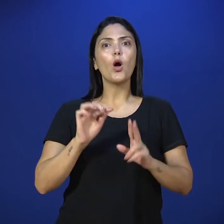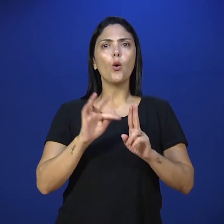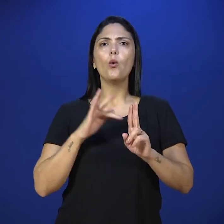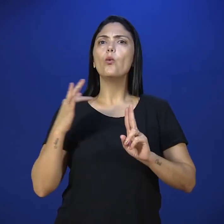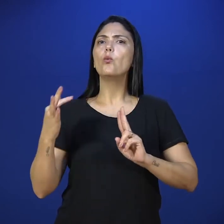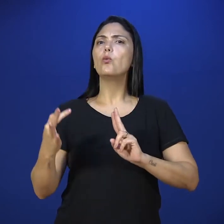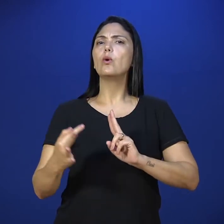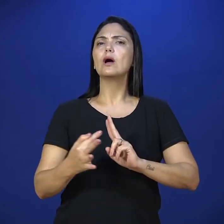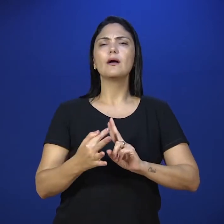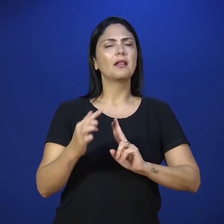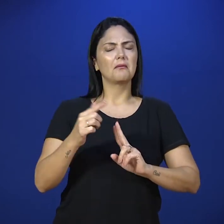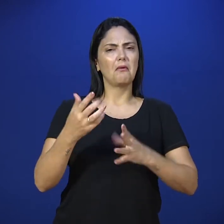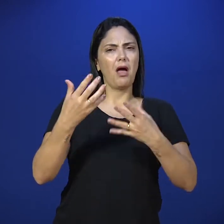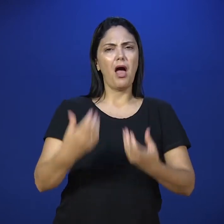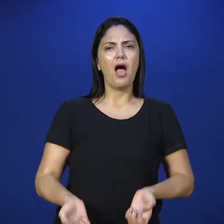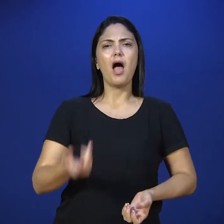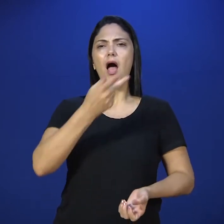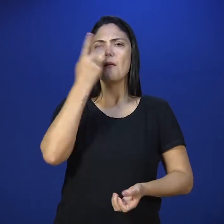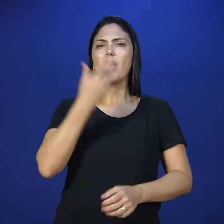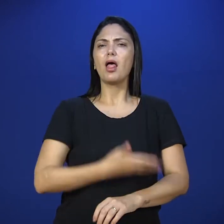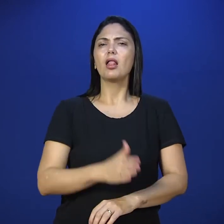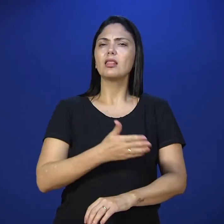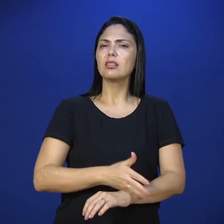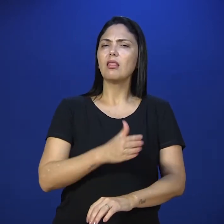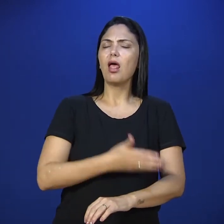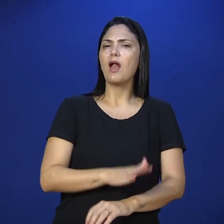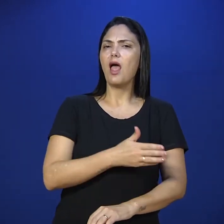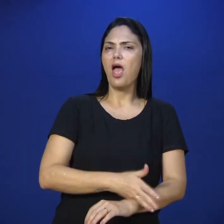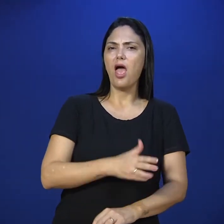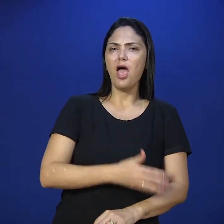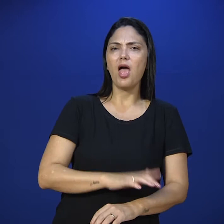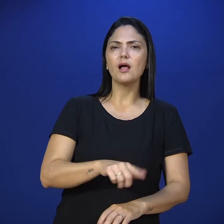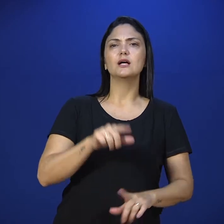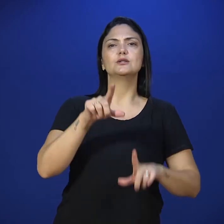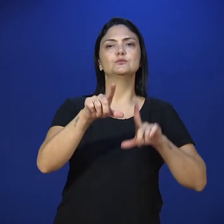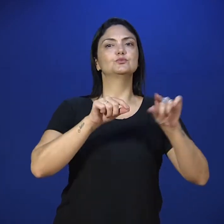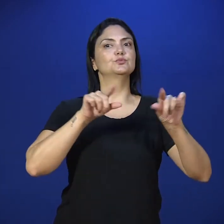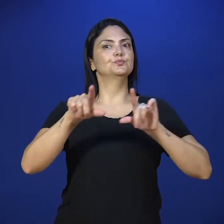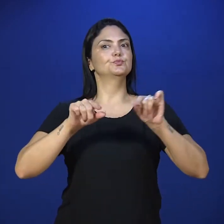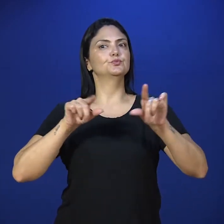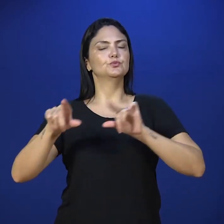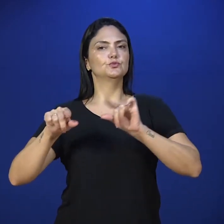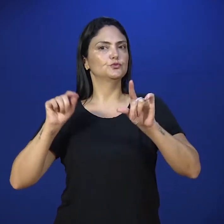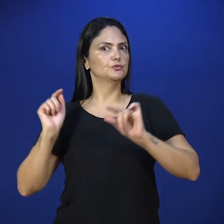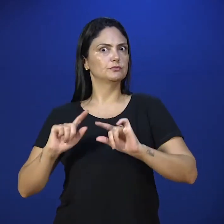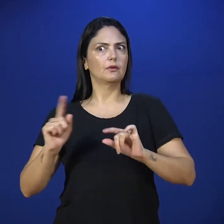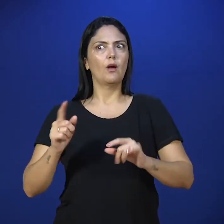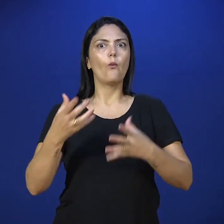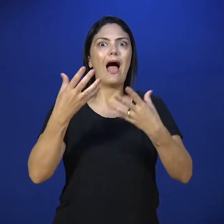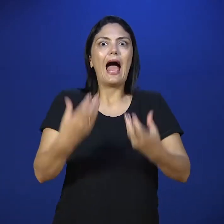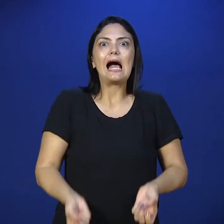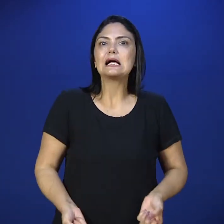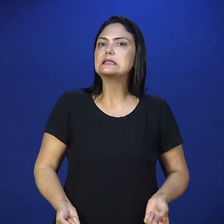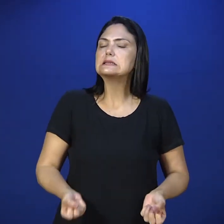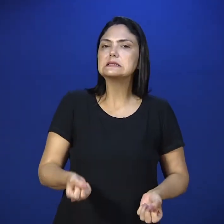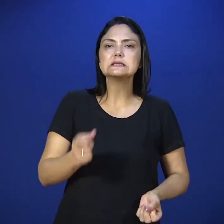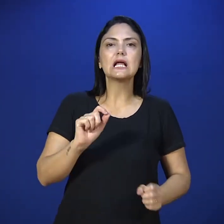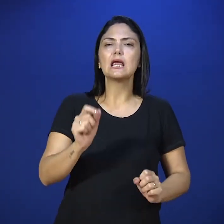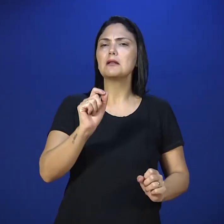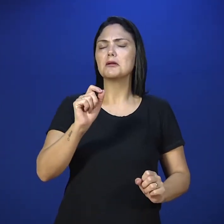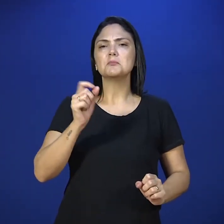Unifoa não permite a participação de treineiro para este processo seletivo e não aceitará em